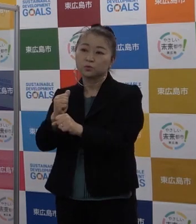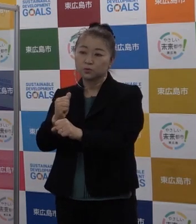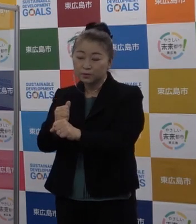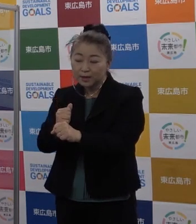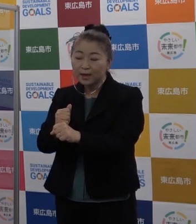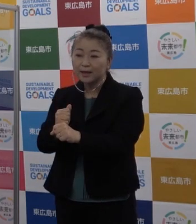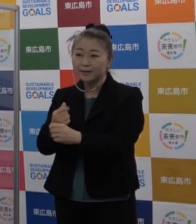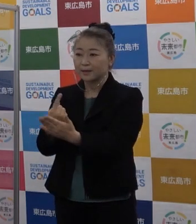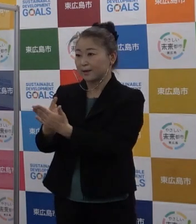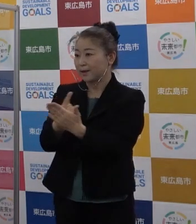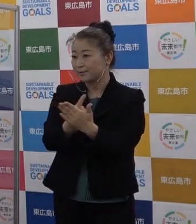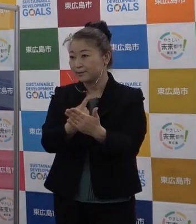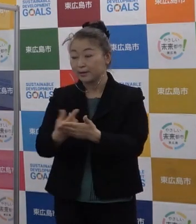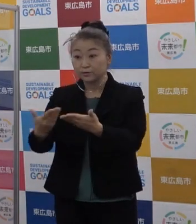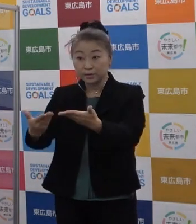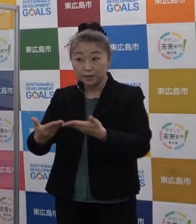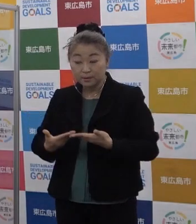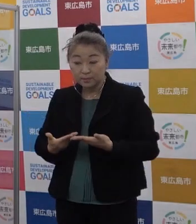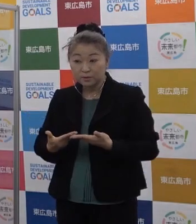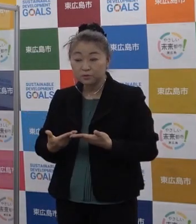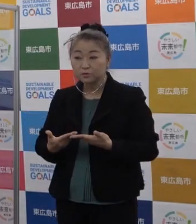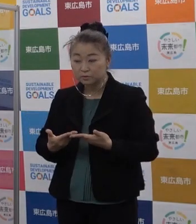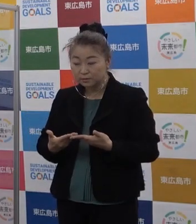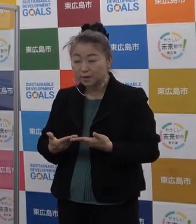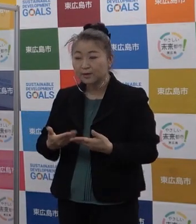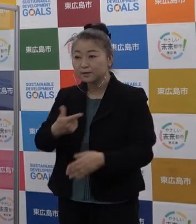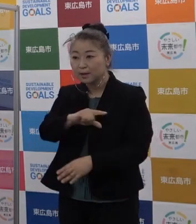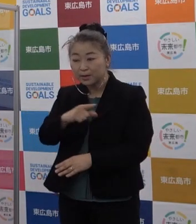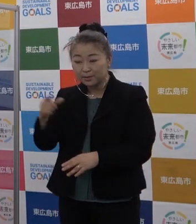。そしてそれぞれの企業からの